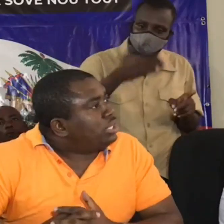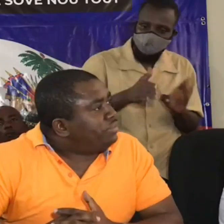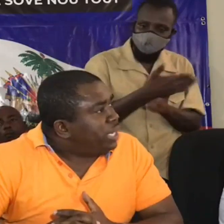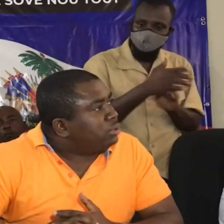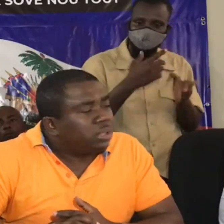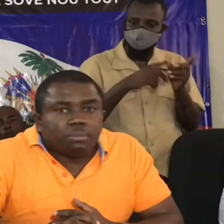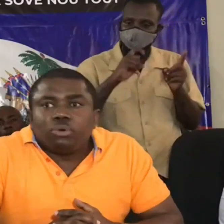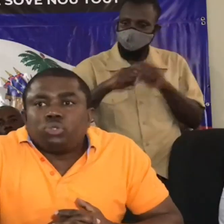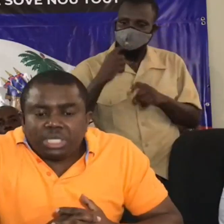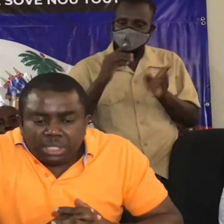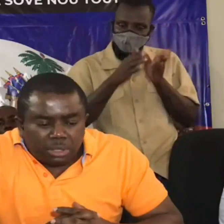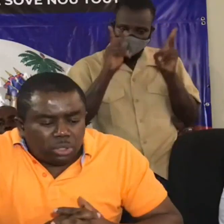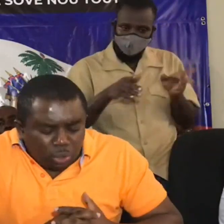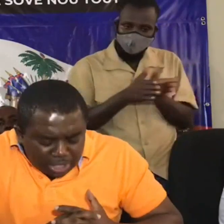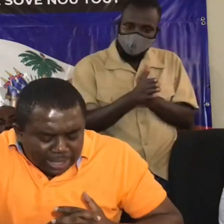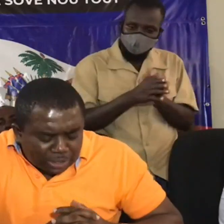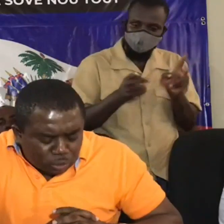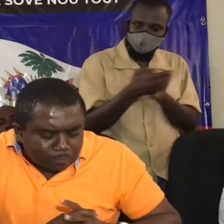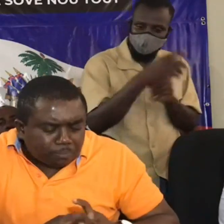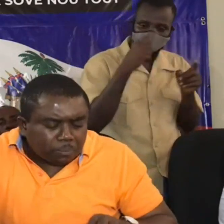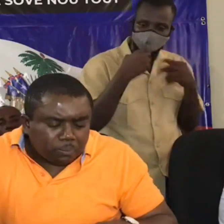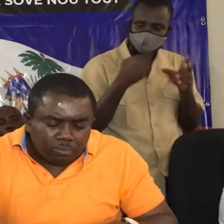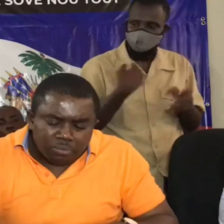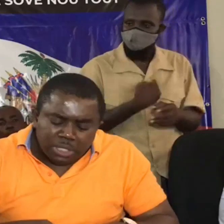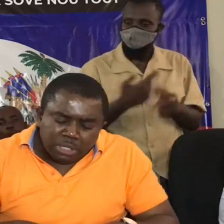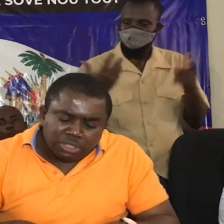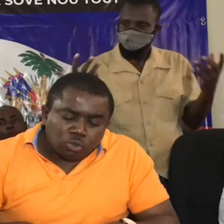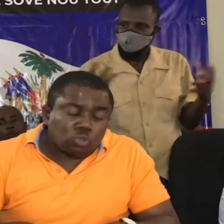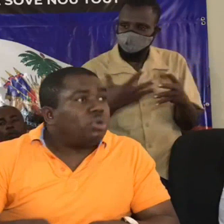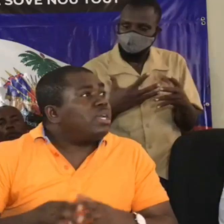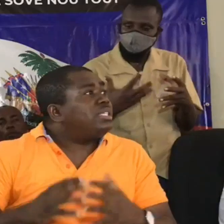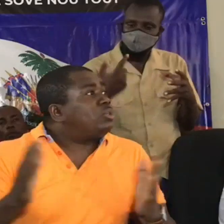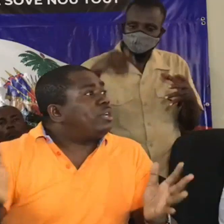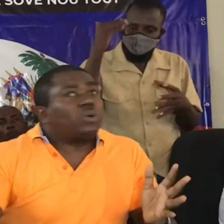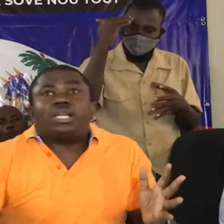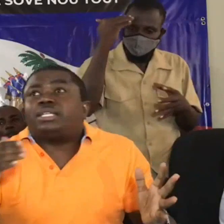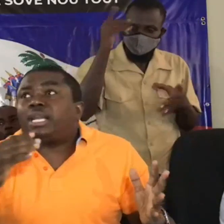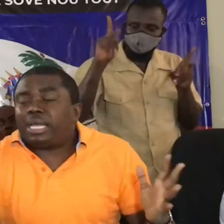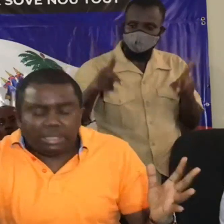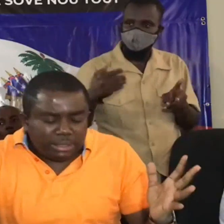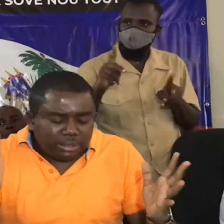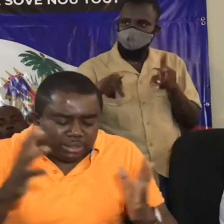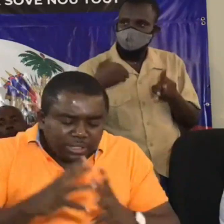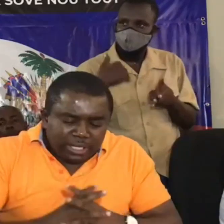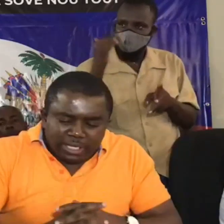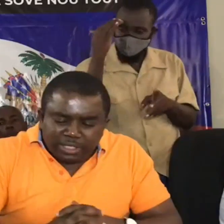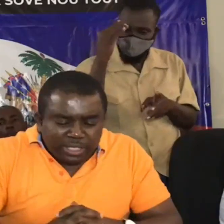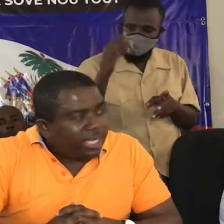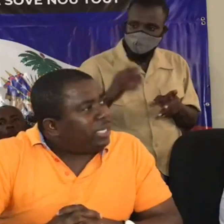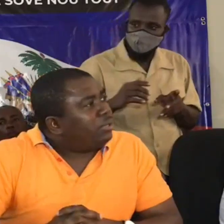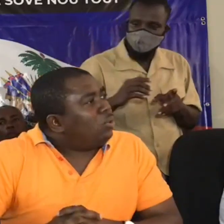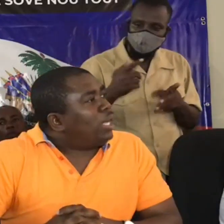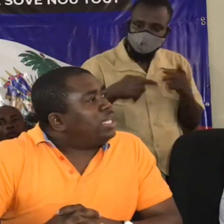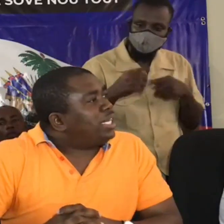les jours qui viennent pour obtenir leur libération. Je nous tous connaître le secteur démocratique là et